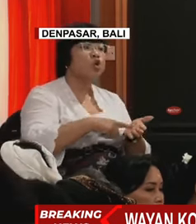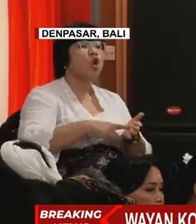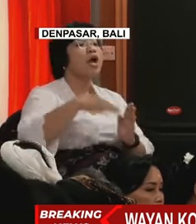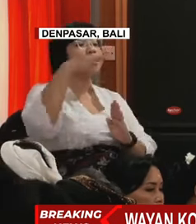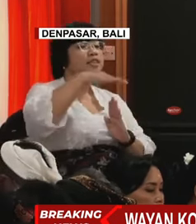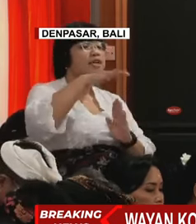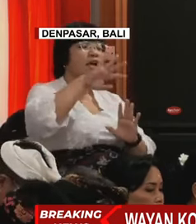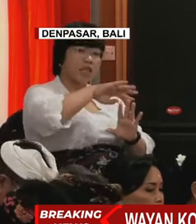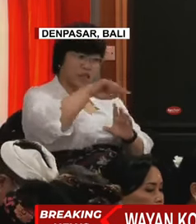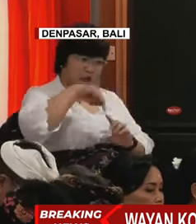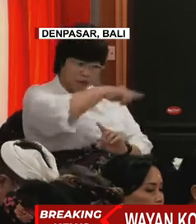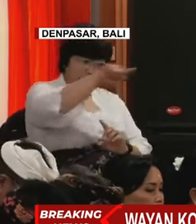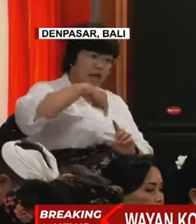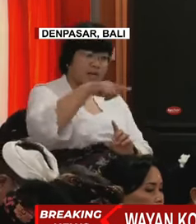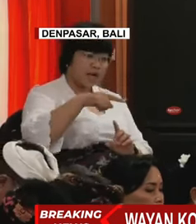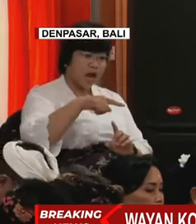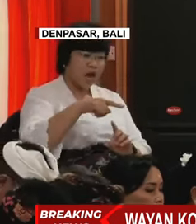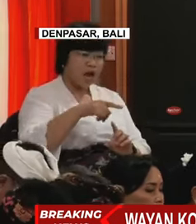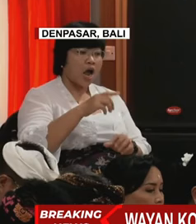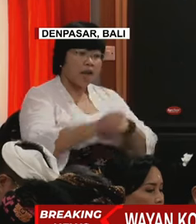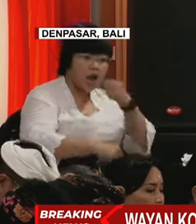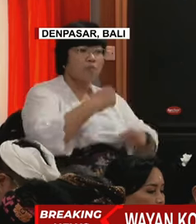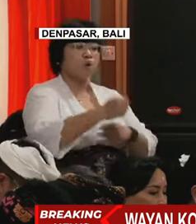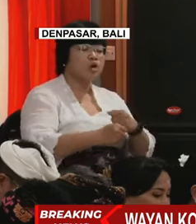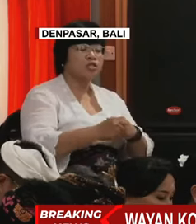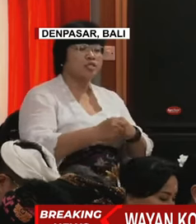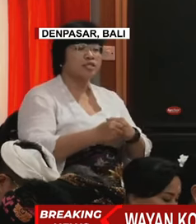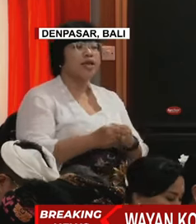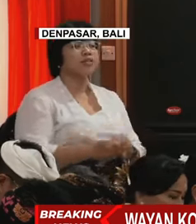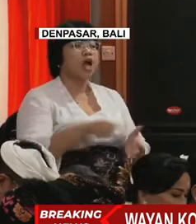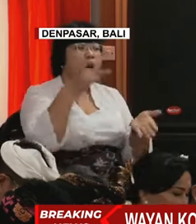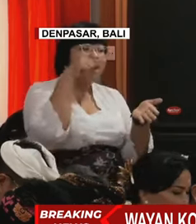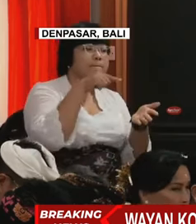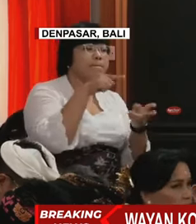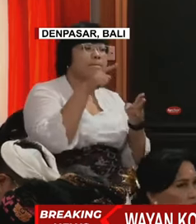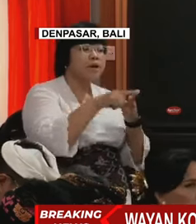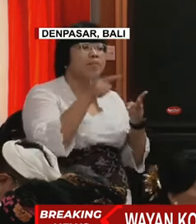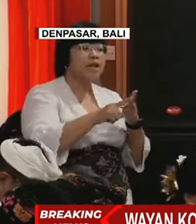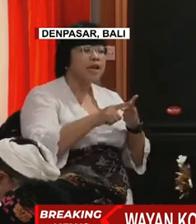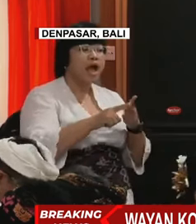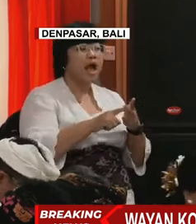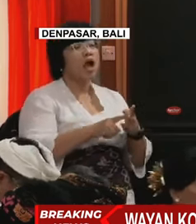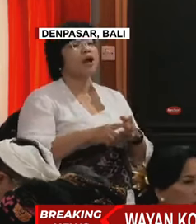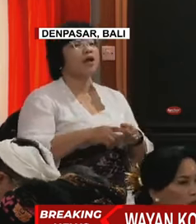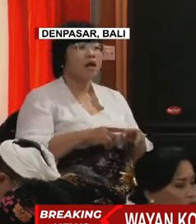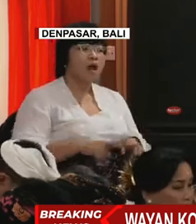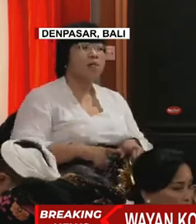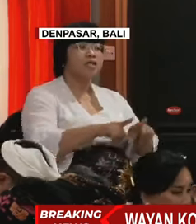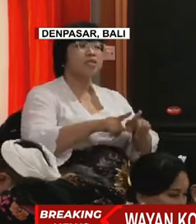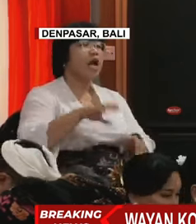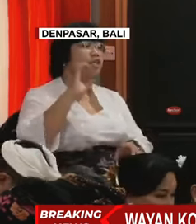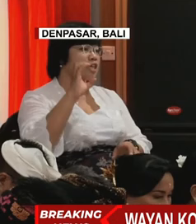bisa dilakukan oleh penantang adalah mencari celah Apakah ada isu yang terkait dengan Ian Coaster ya incen atau yang kedua